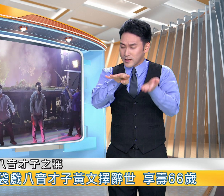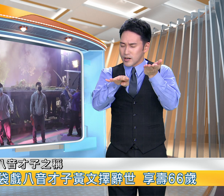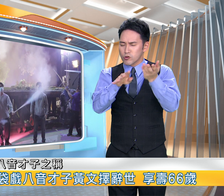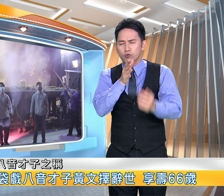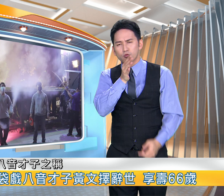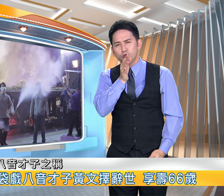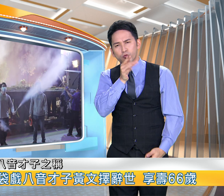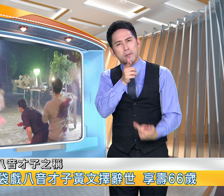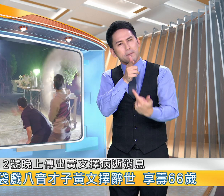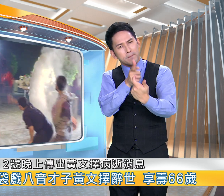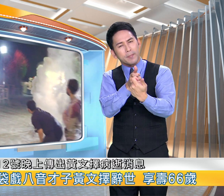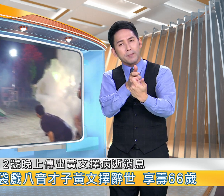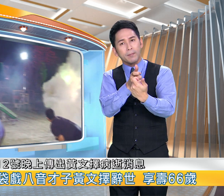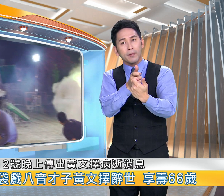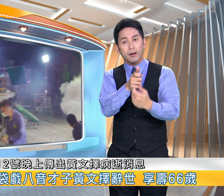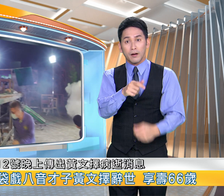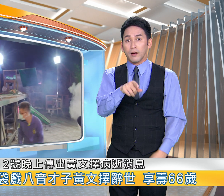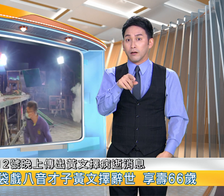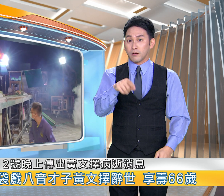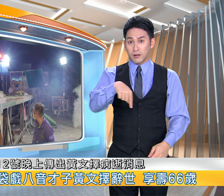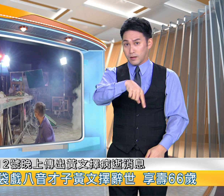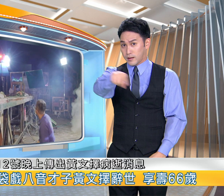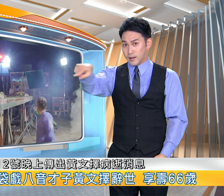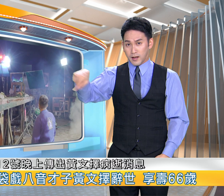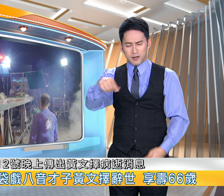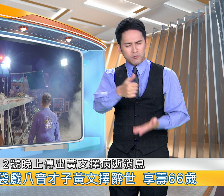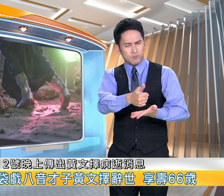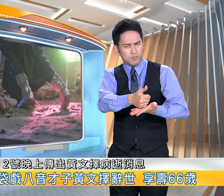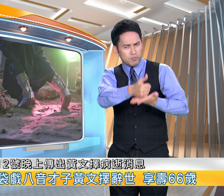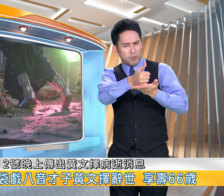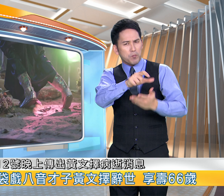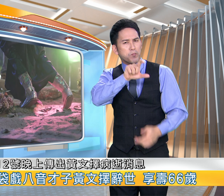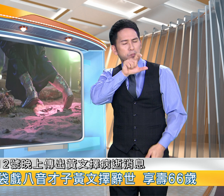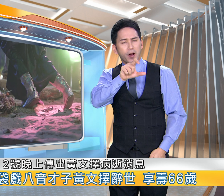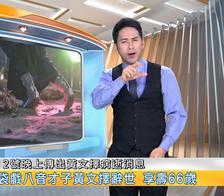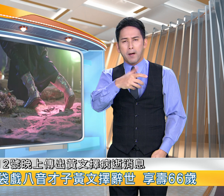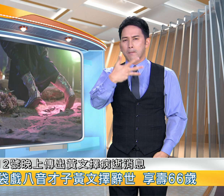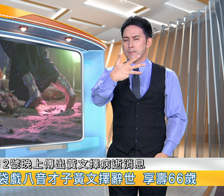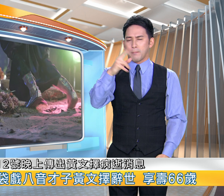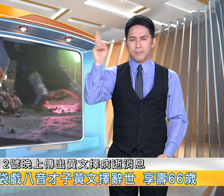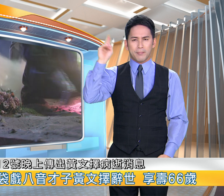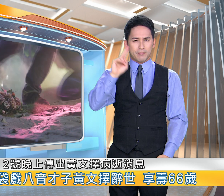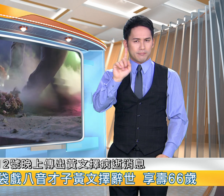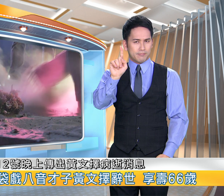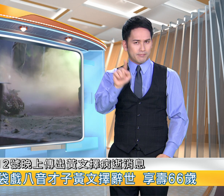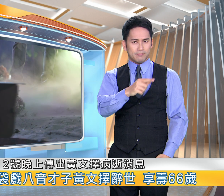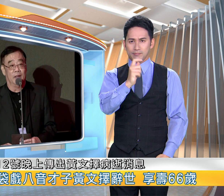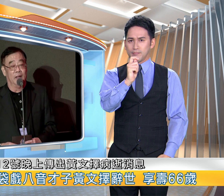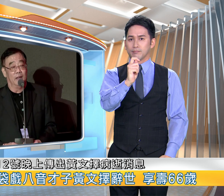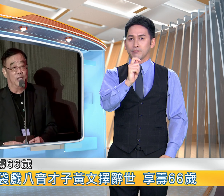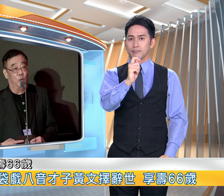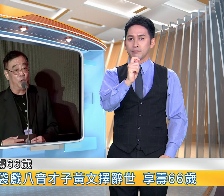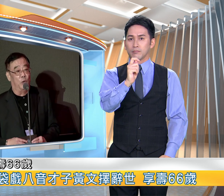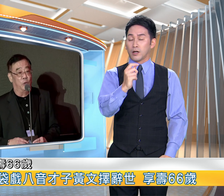而12号晚上传出黄文泽病逝的消息，享寿66岁。